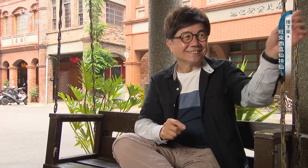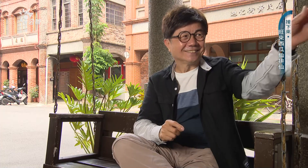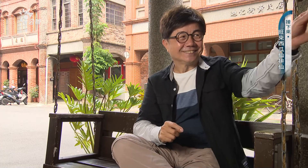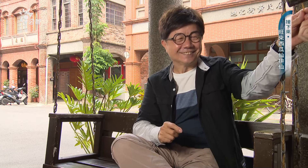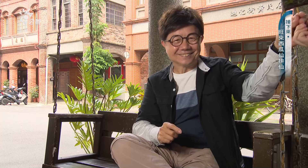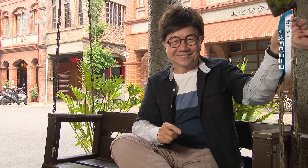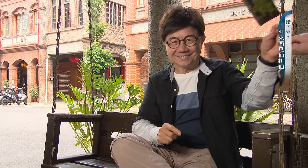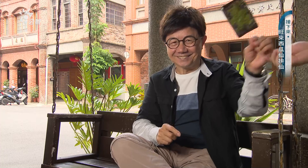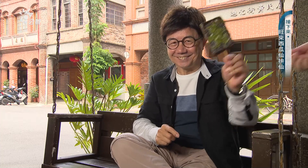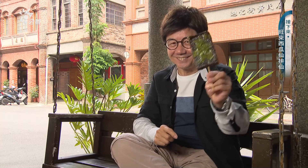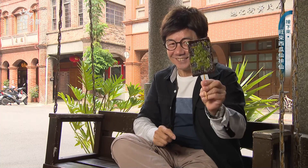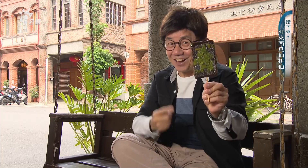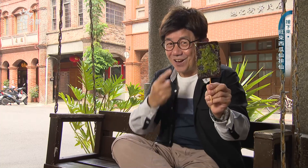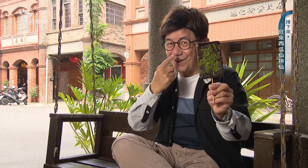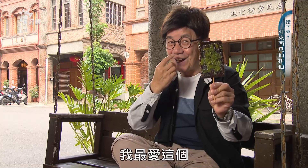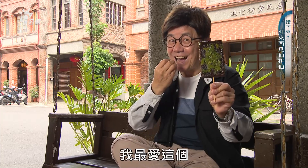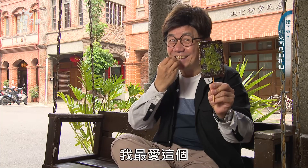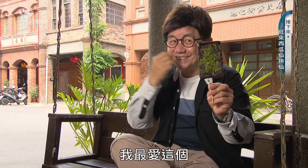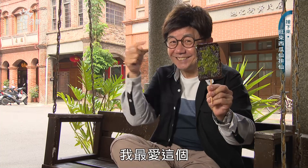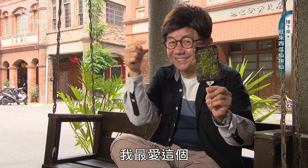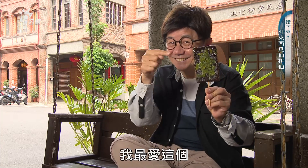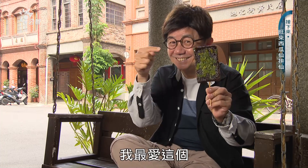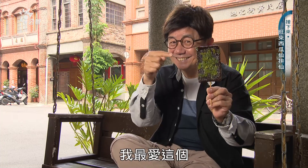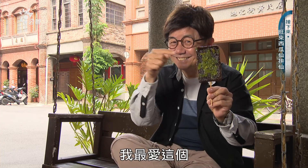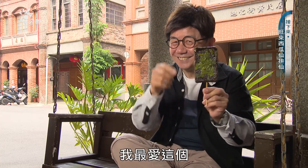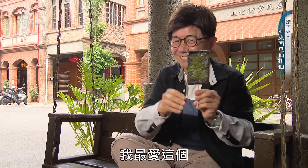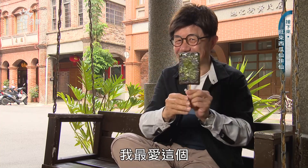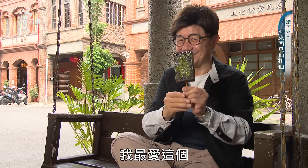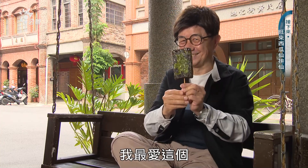哎，嘿，我最爱这个。